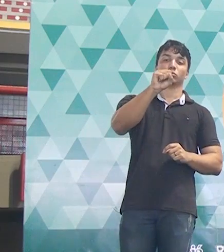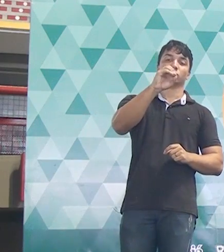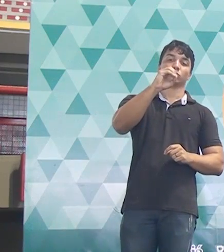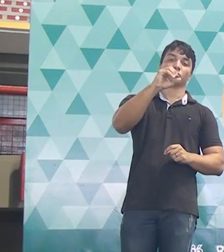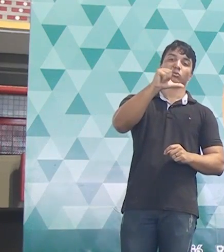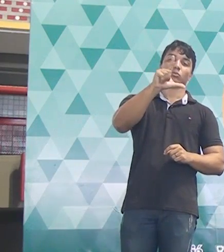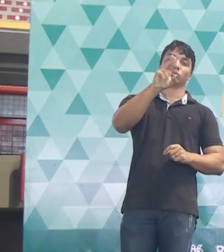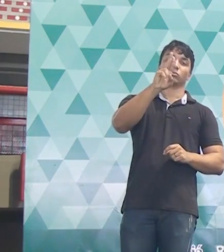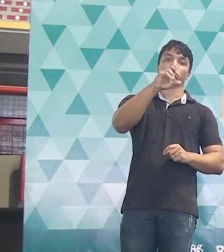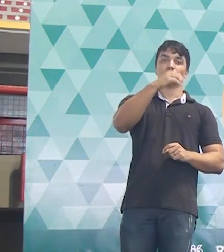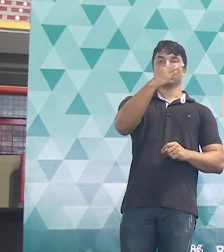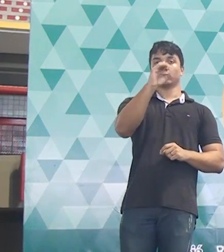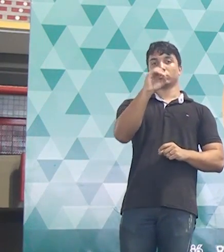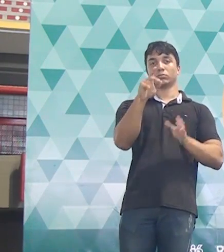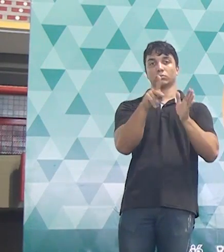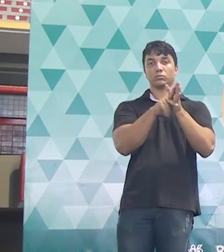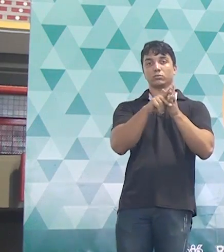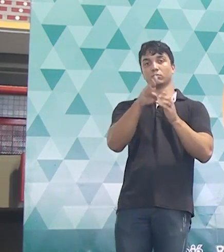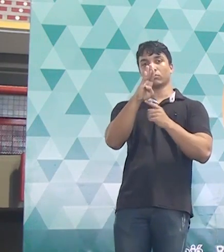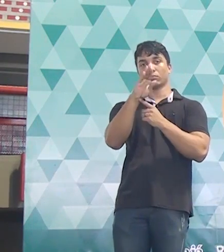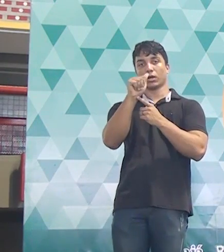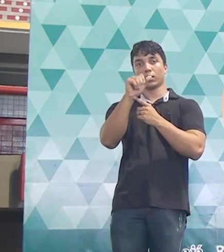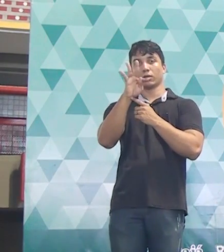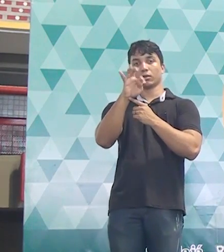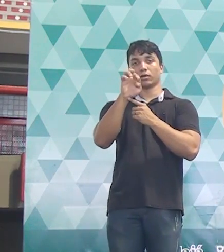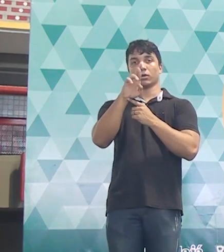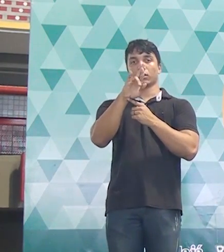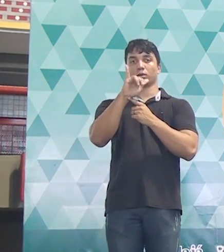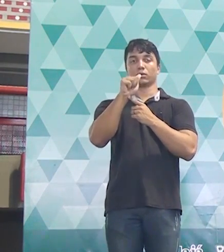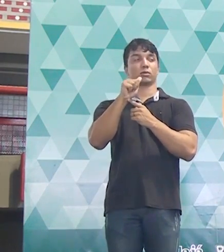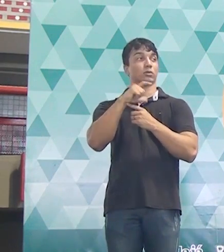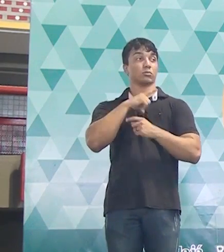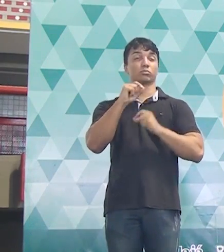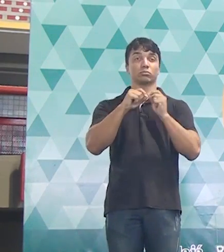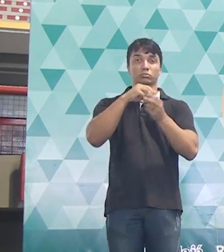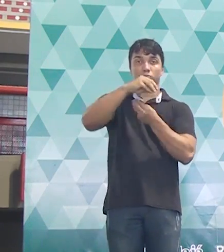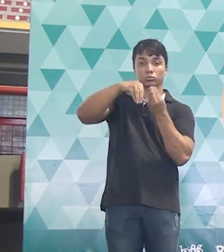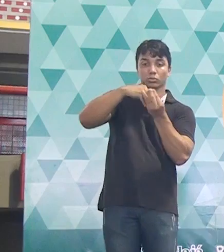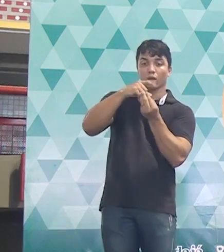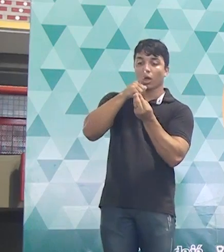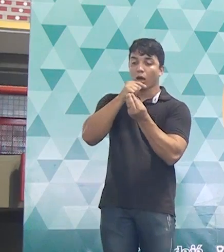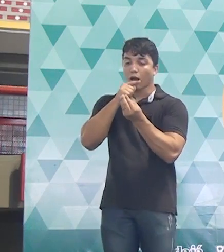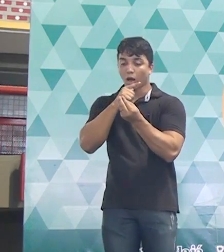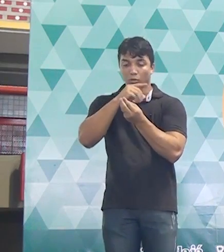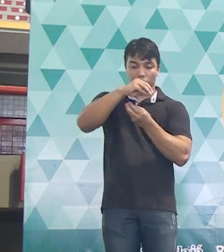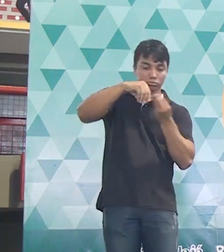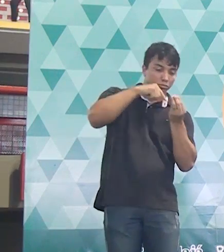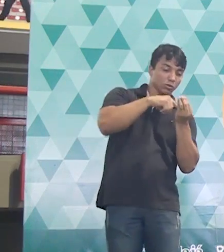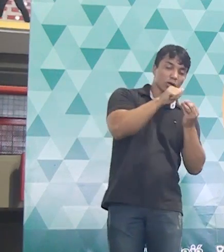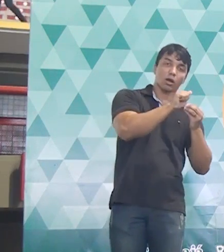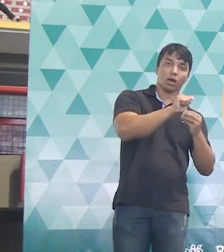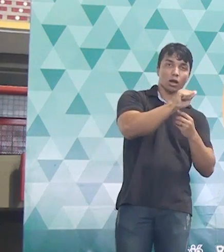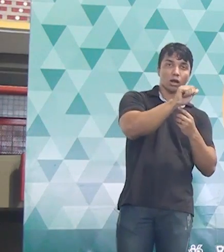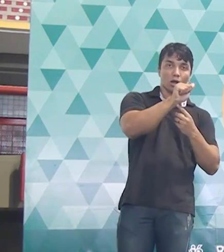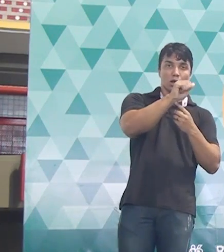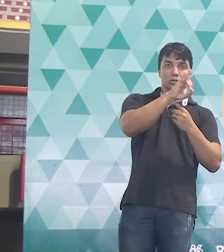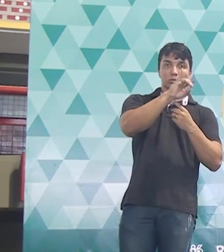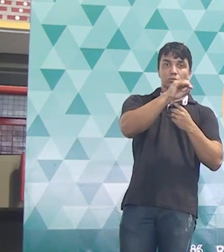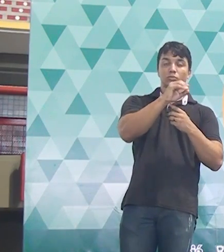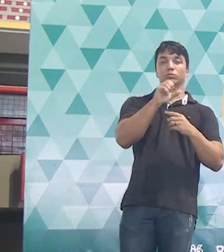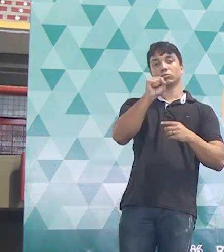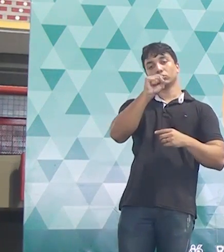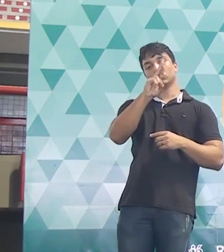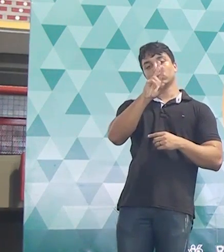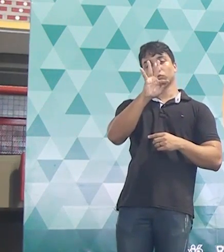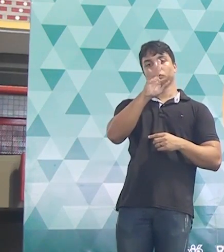de bateria. Essa solução de bateria é feita com água e um ácido chamado ácido sulfúrico.